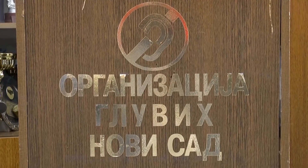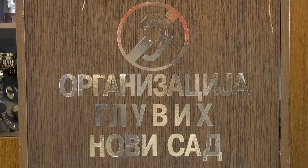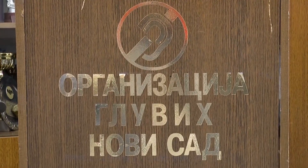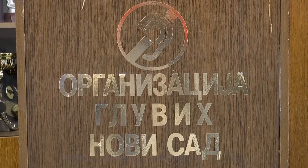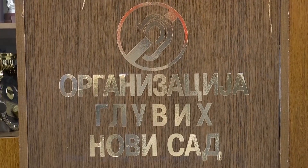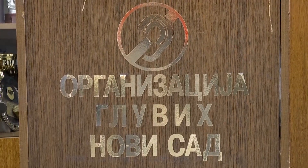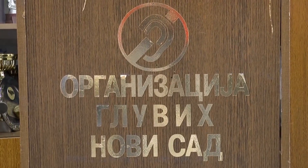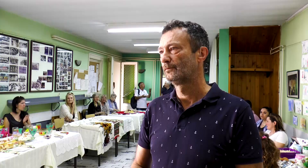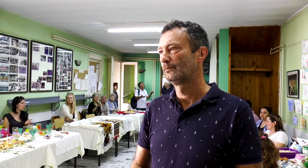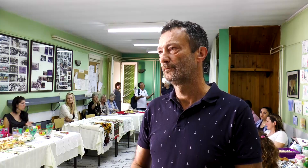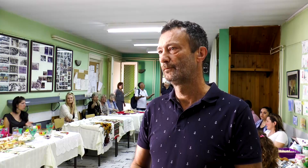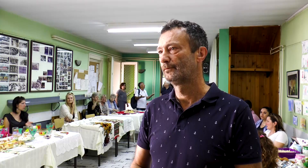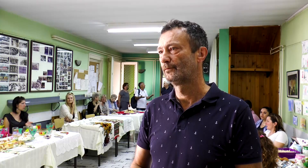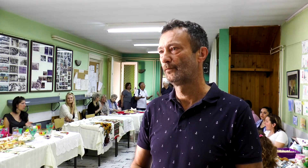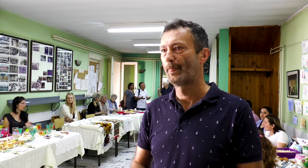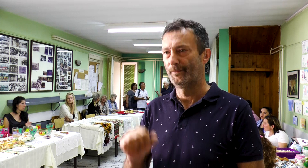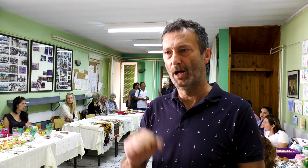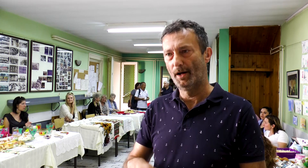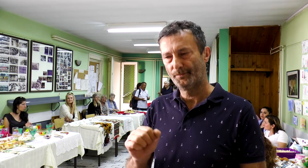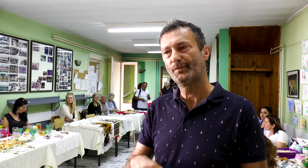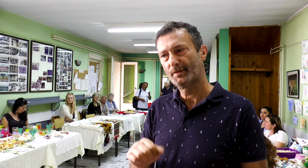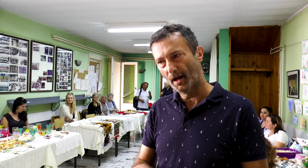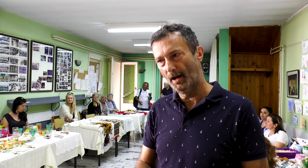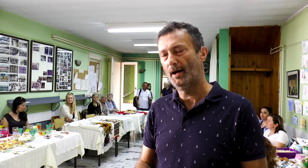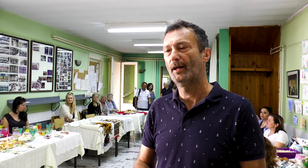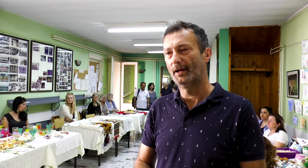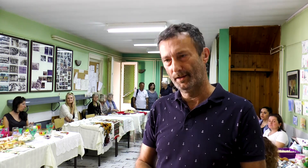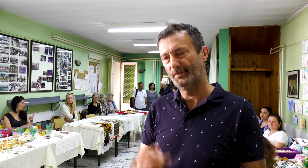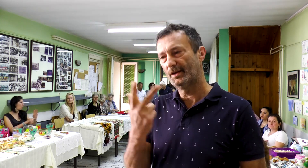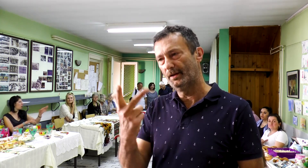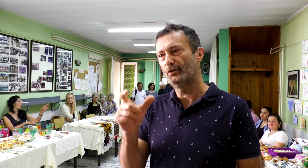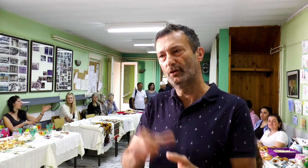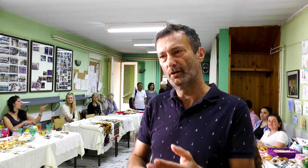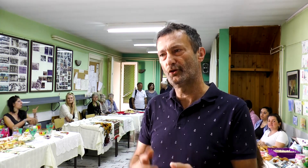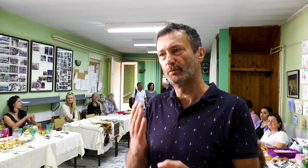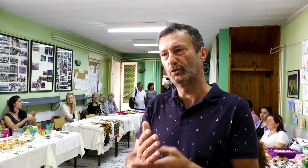komisije, šta će se ocenjivati, šta će se vrednovati?